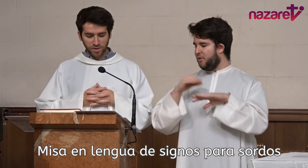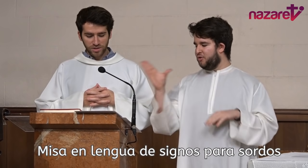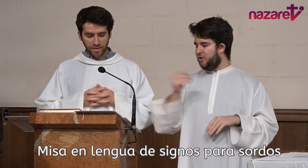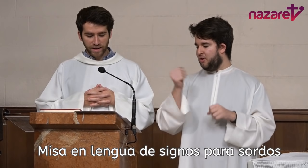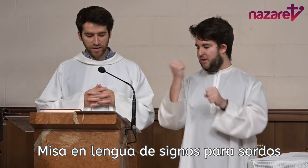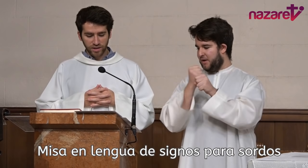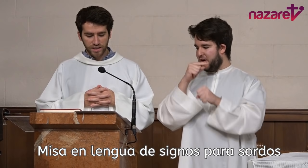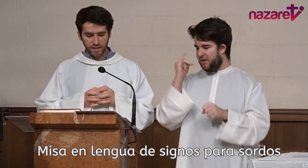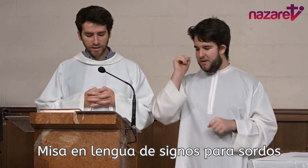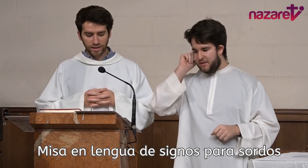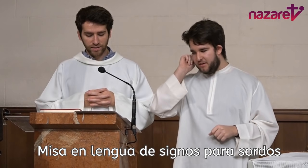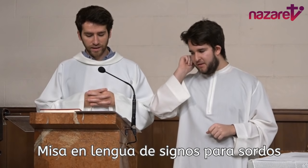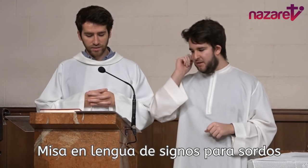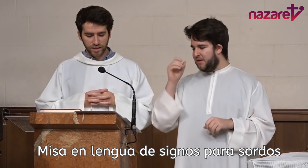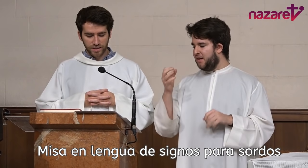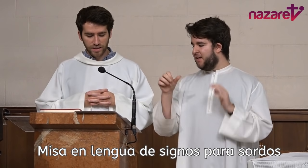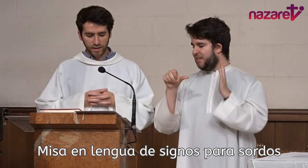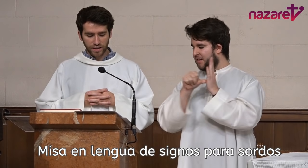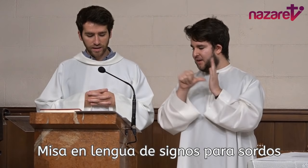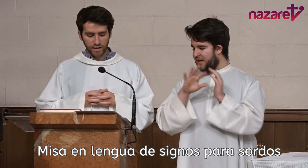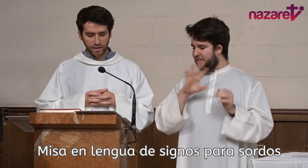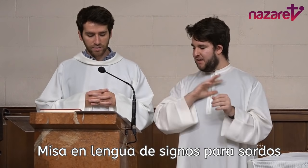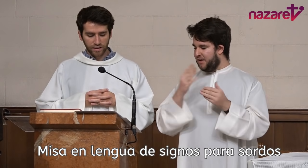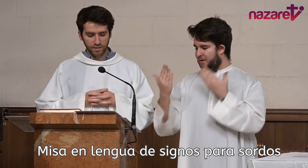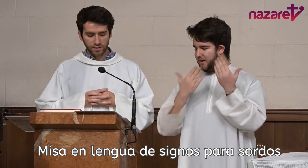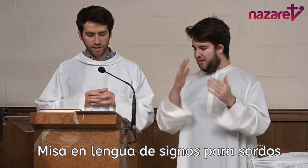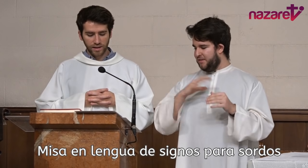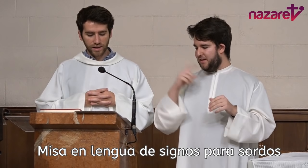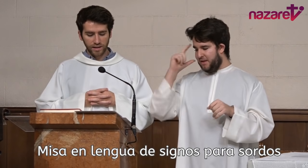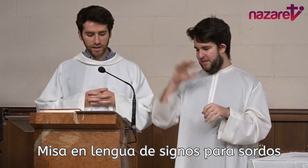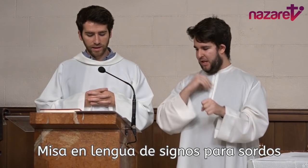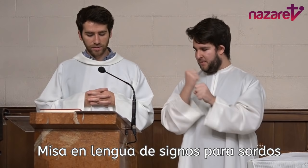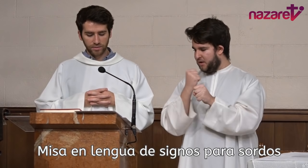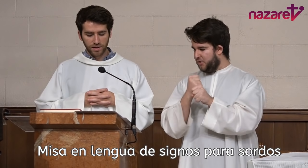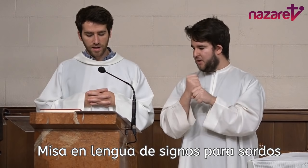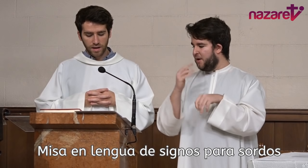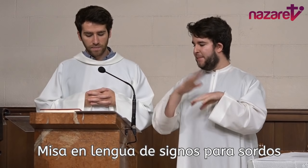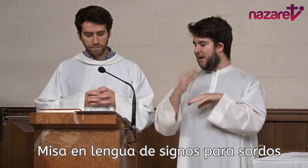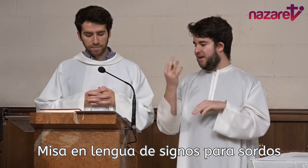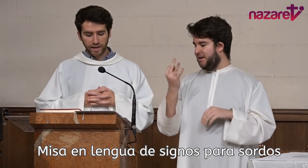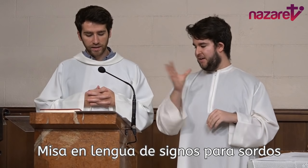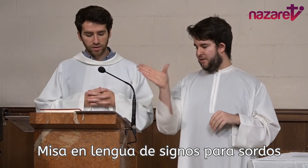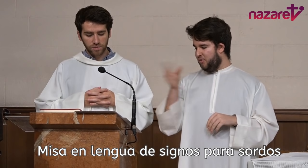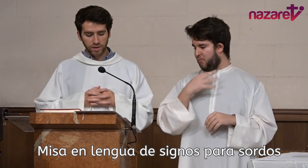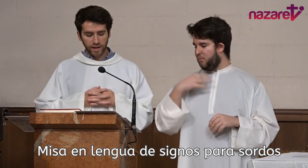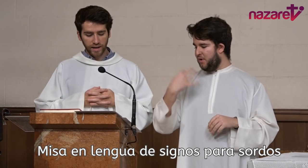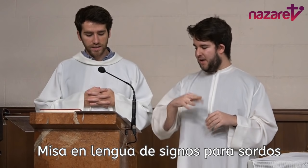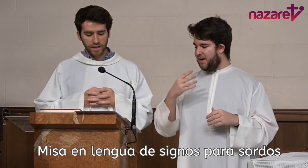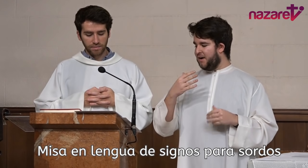los trabajadores y trabajadoras cerca de la celebración del Día del Trabajo, para que todos puedan ganarse la